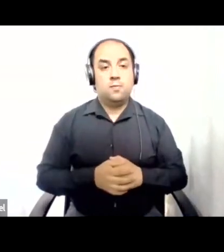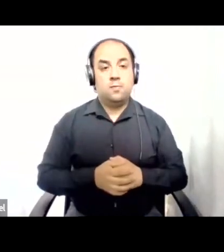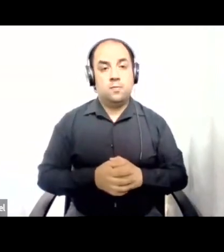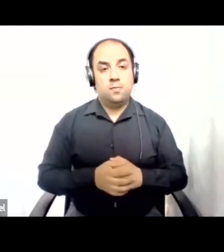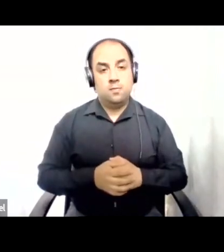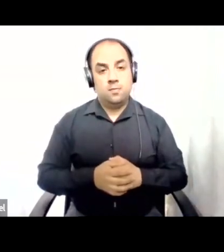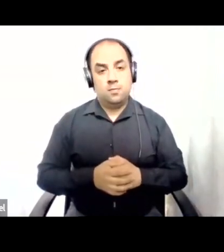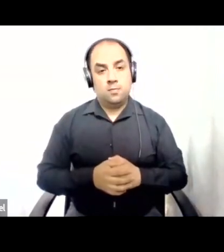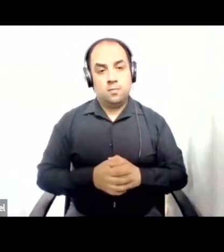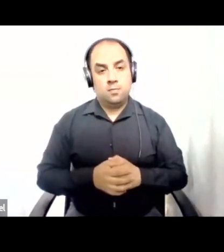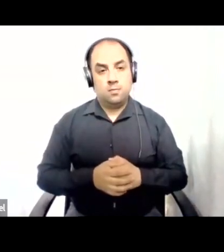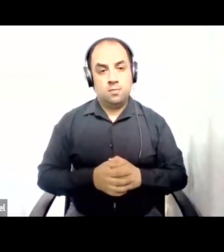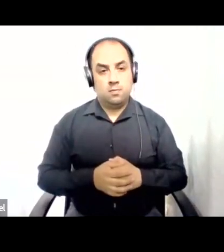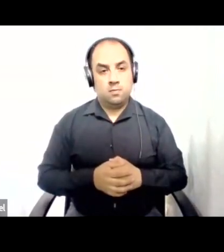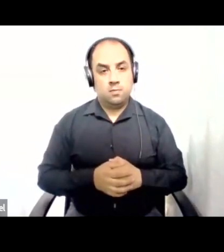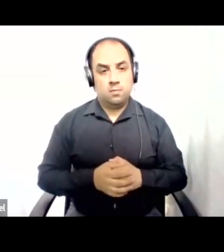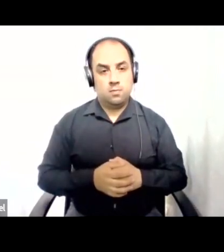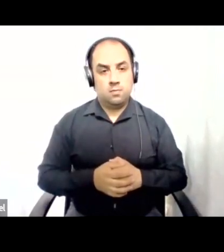Va a ser